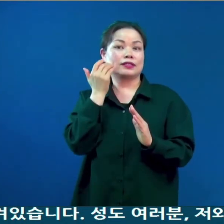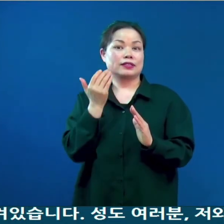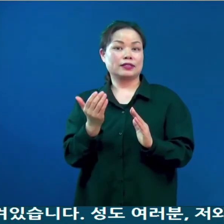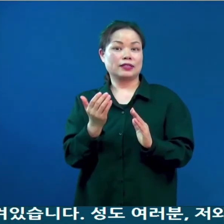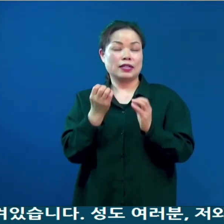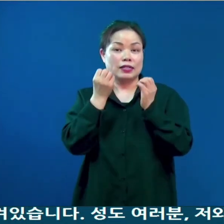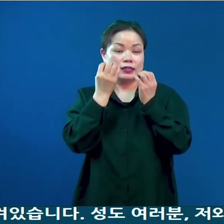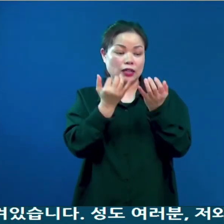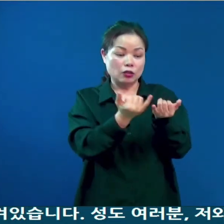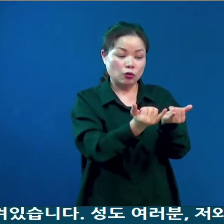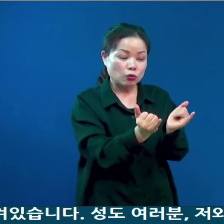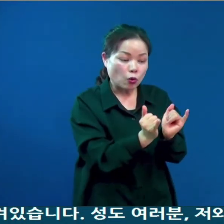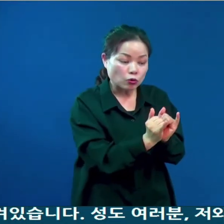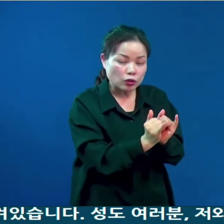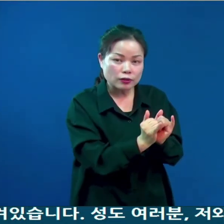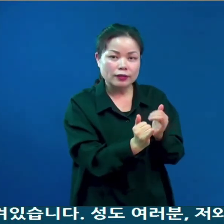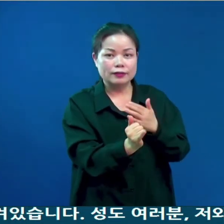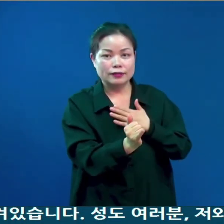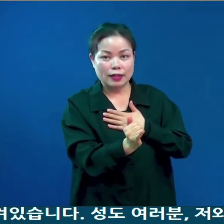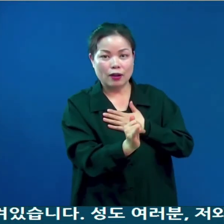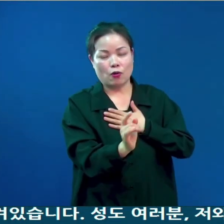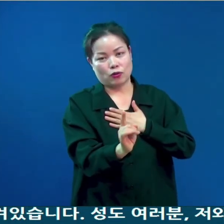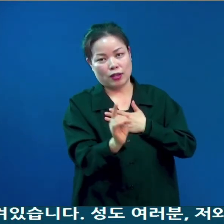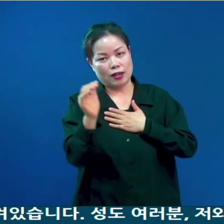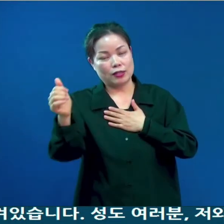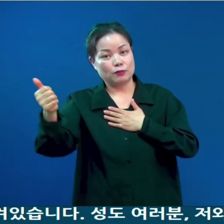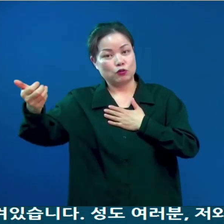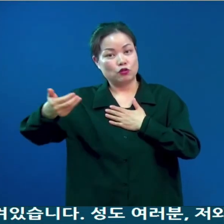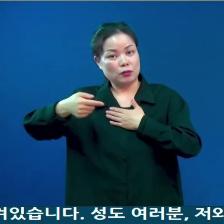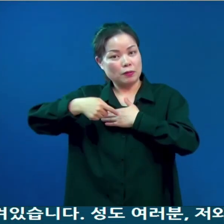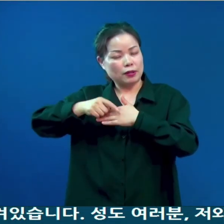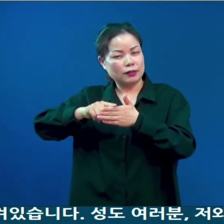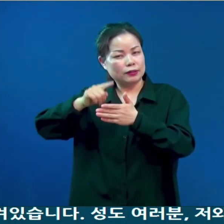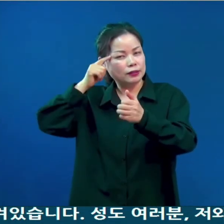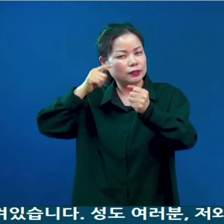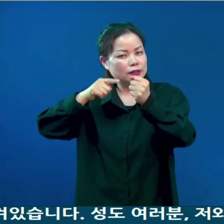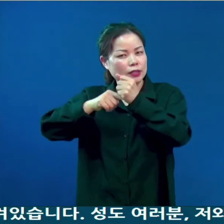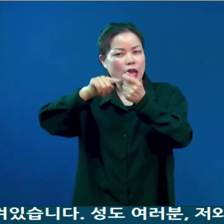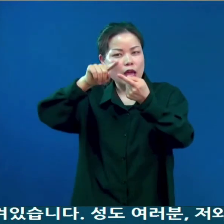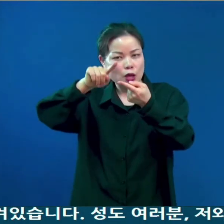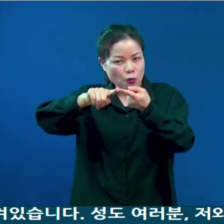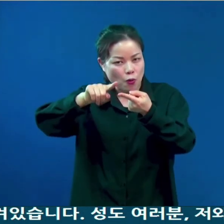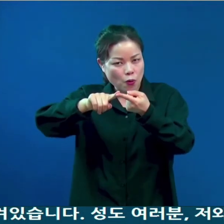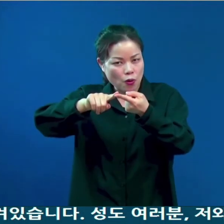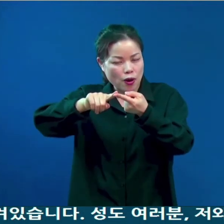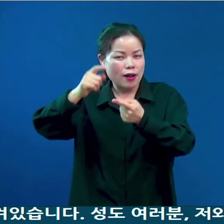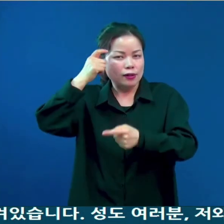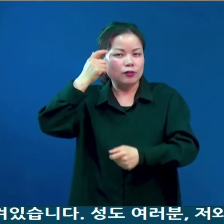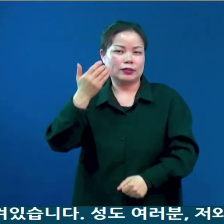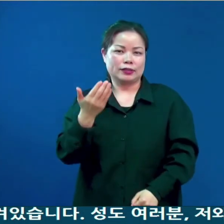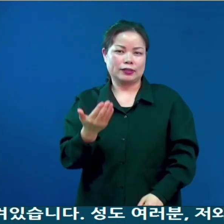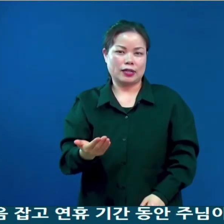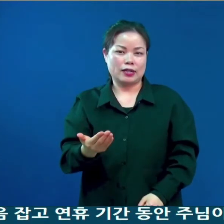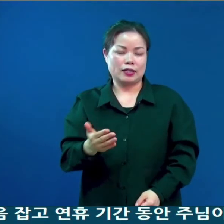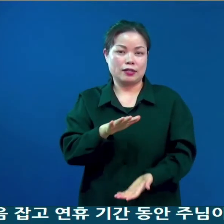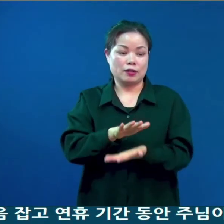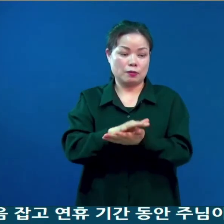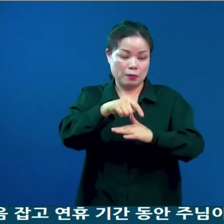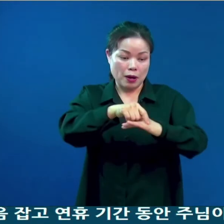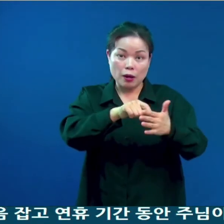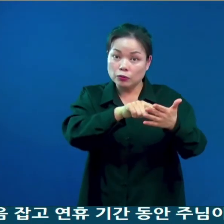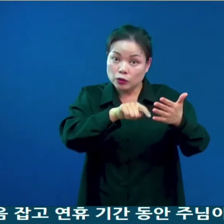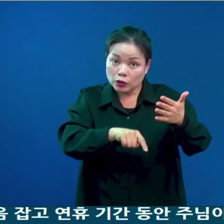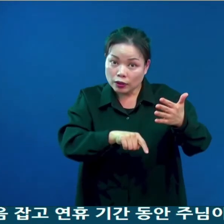새로운 공동체를 어떻게 내가 하나님이 주신 마음과 뜻으로 세워갈 것인가 하는 열망이 우리